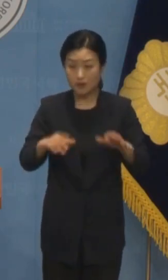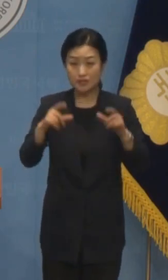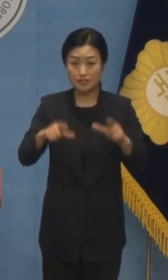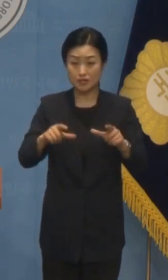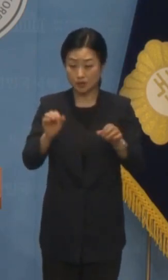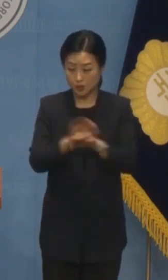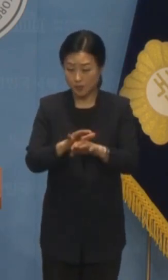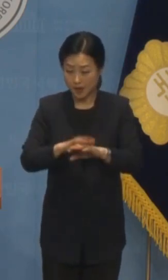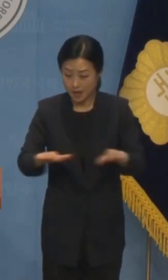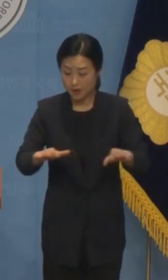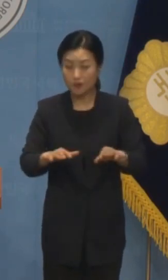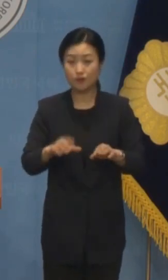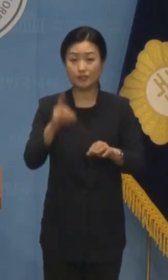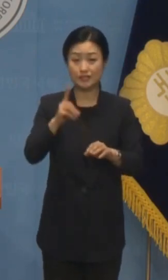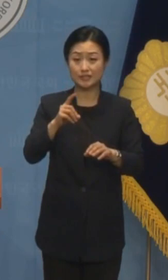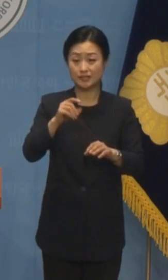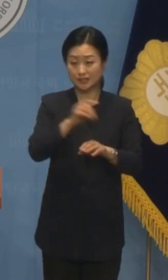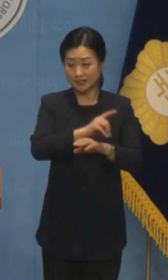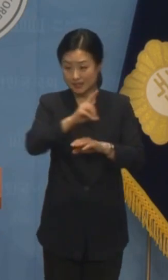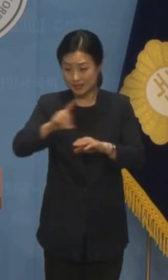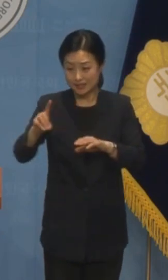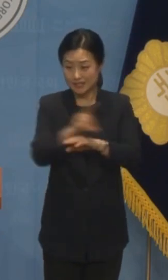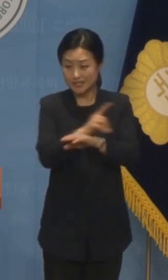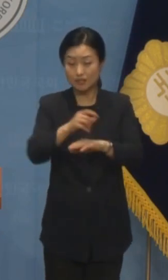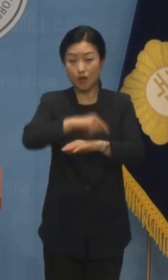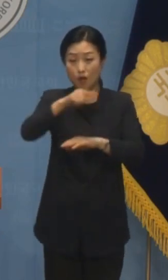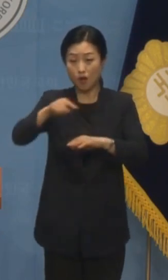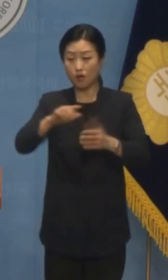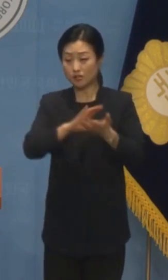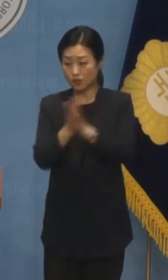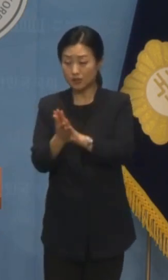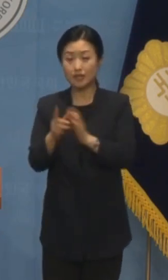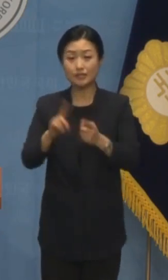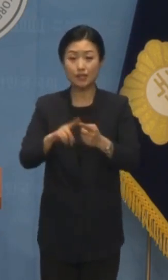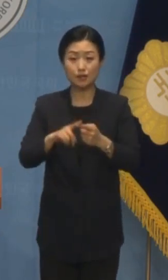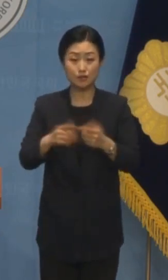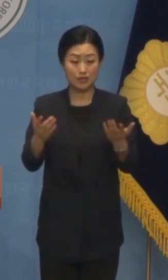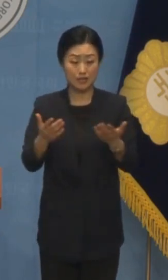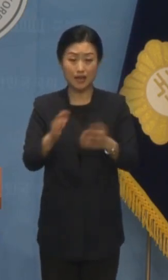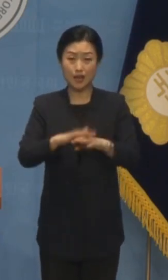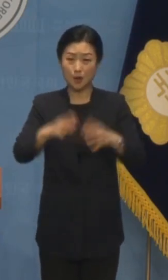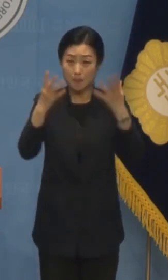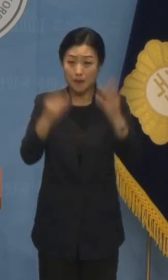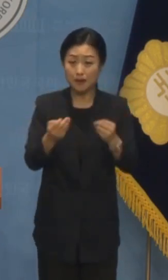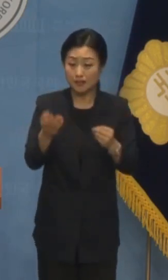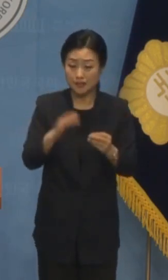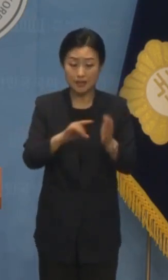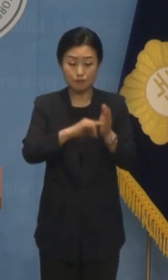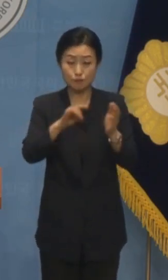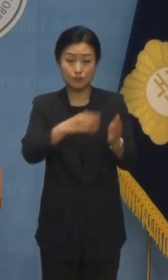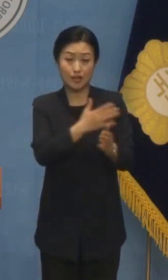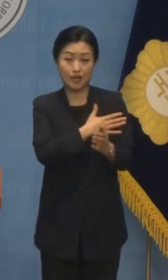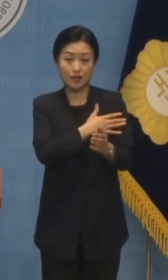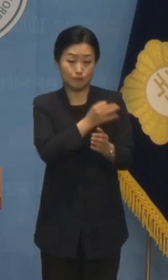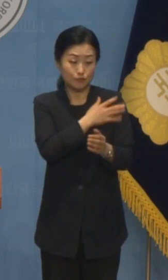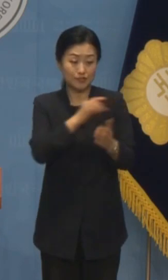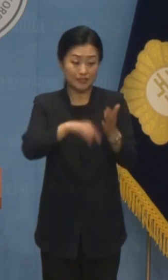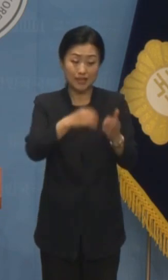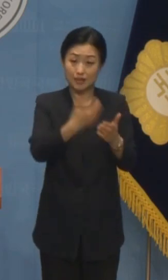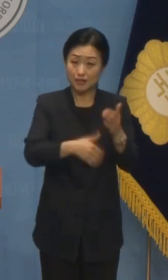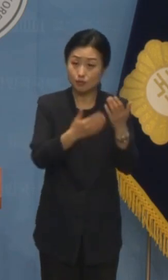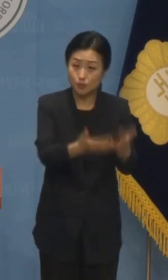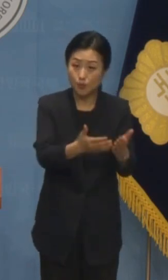대응, 디지털 전환과 재생에너지 대응 등 산재해 있는데 그 가운데 이루어지는 이 대규모 부자 감세가 무엇을